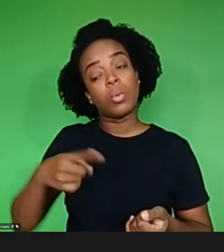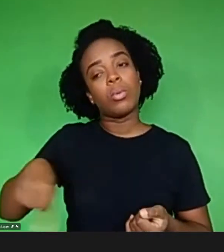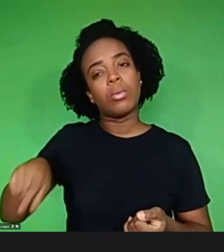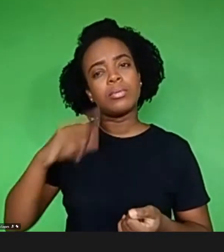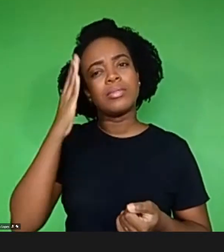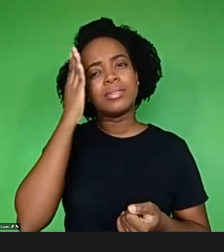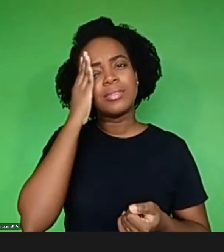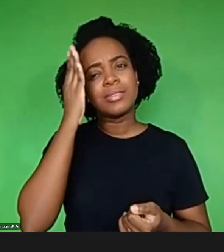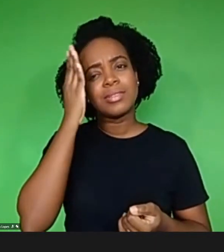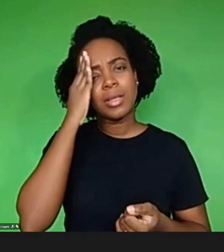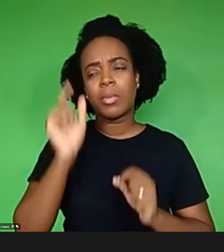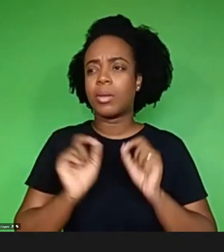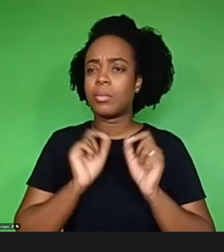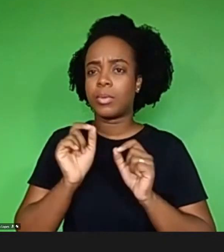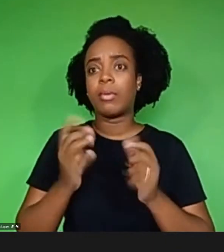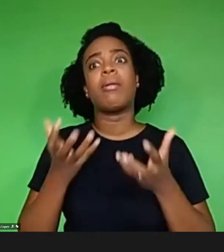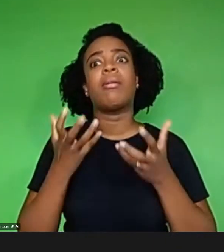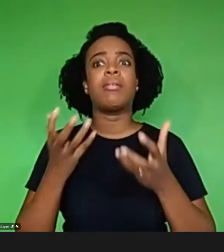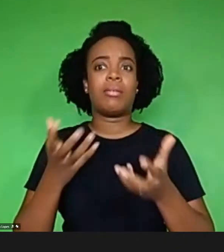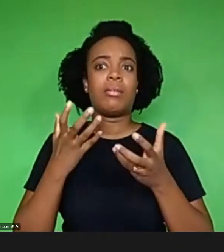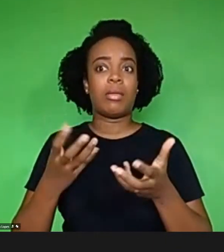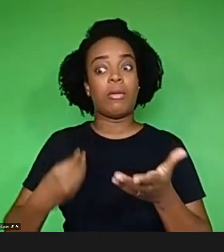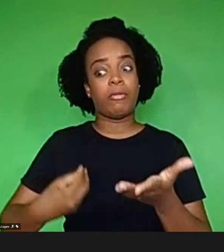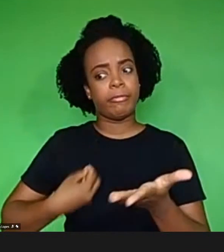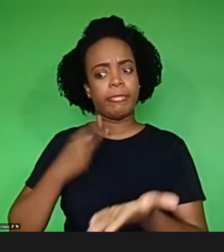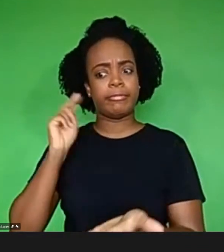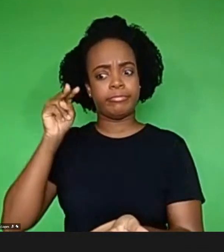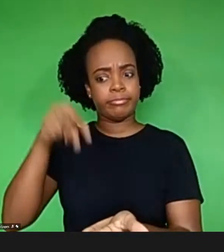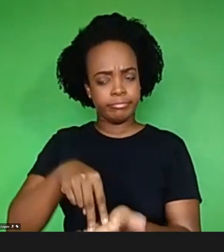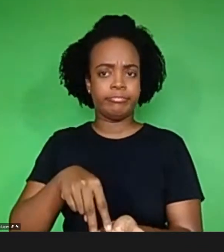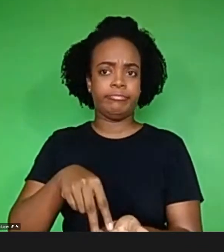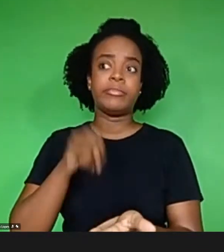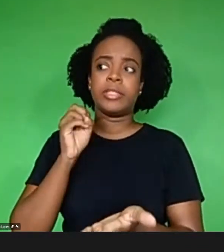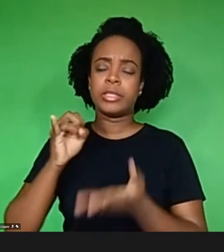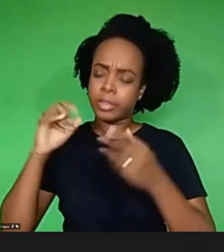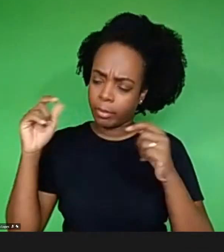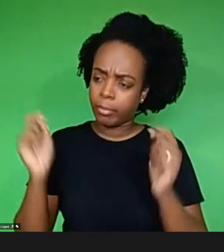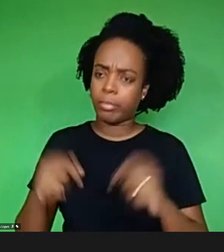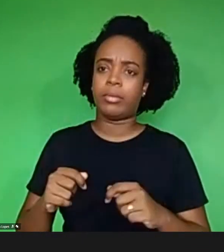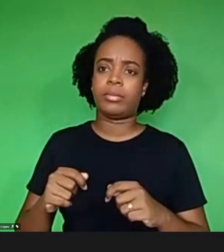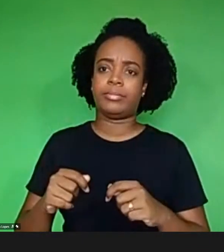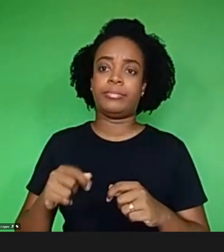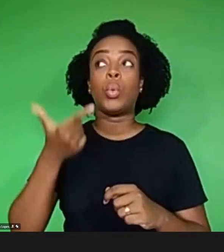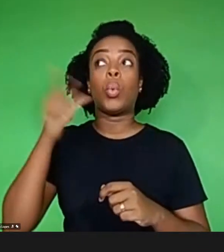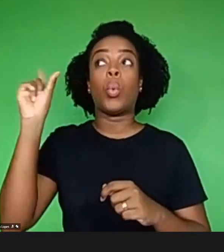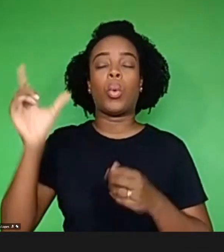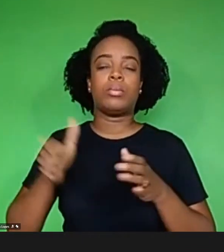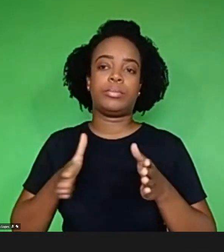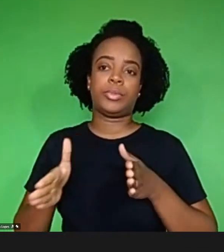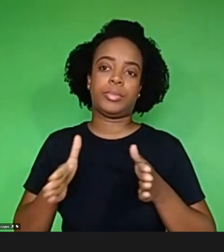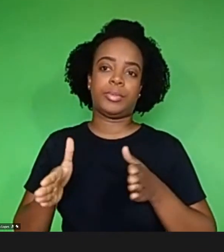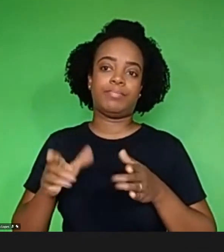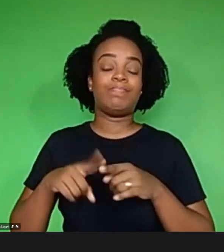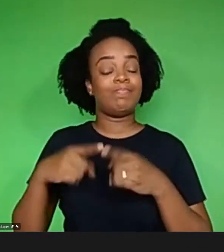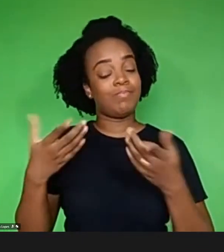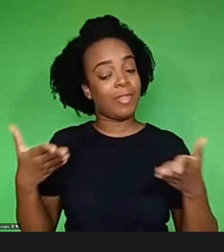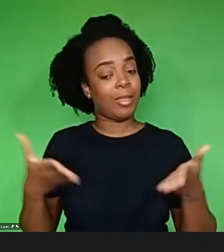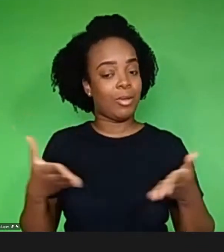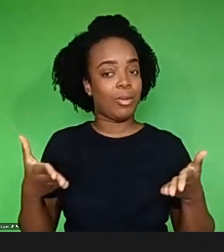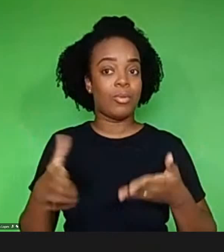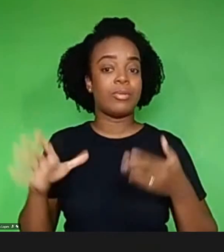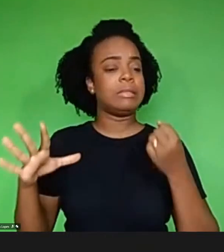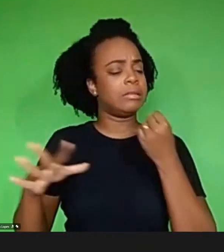queríamos era presencialmente, né? Se fosse possível, se tivesse um outro momento. Mas esse momento, o mais seguro para todos